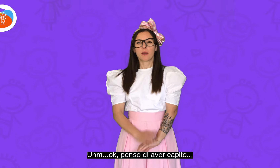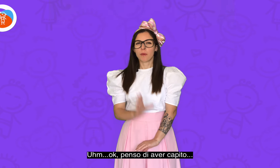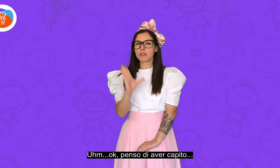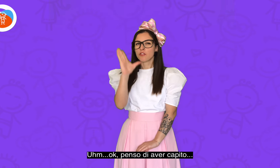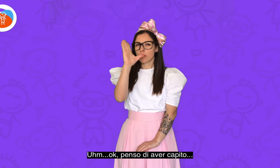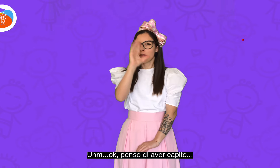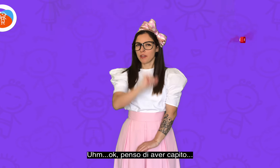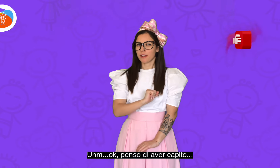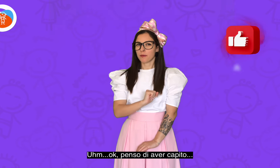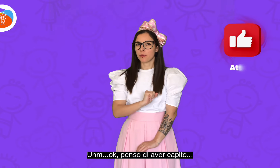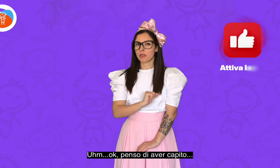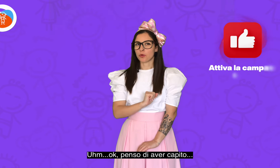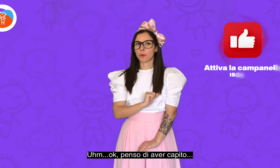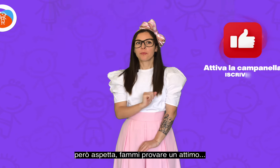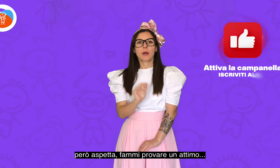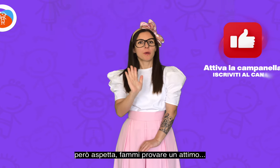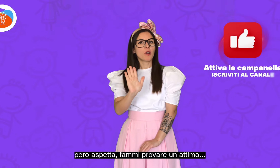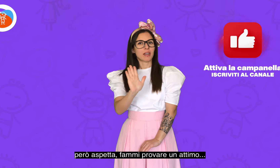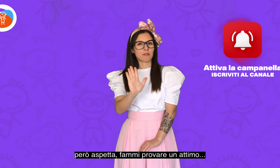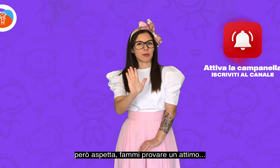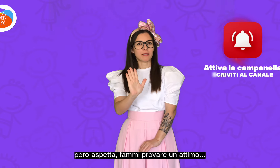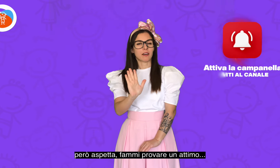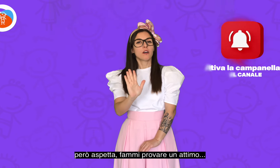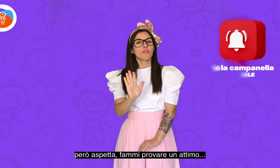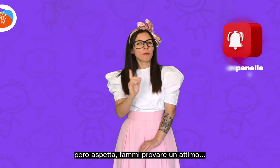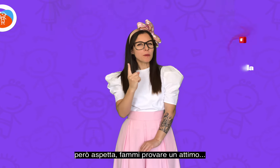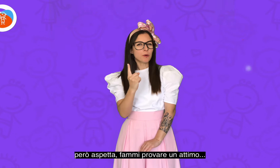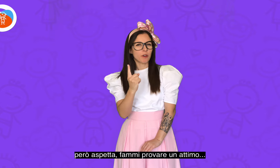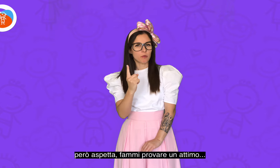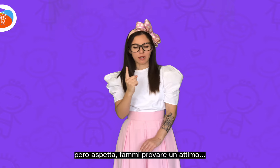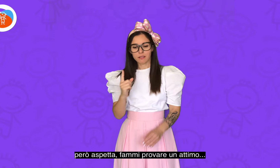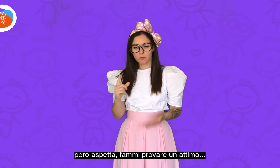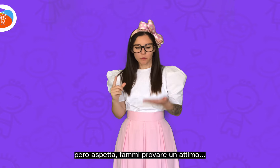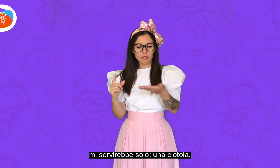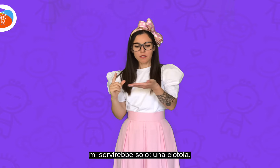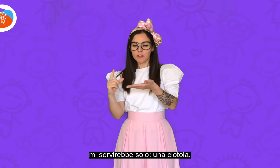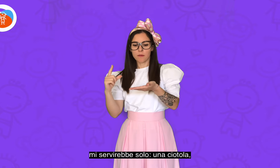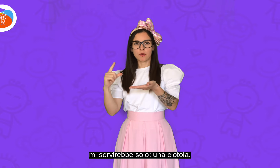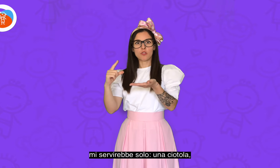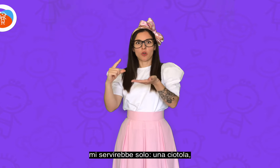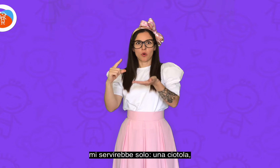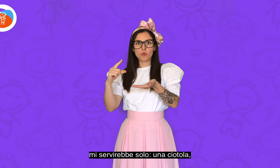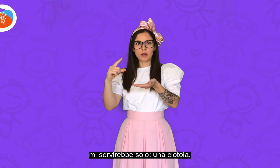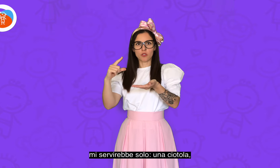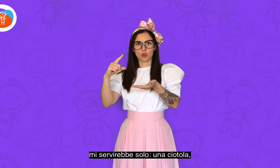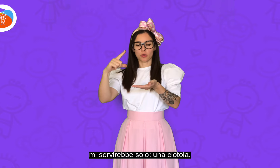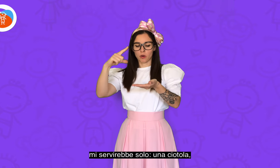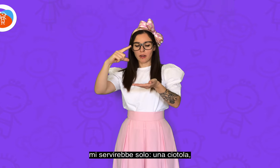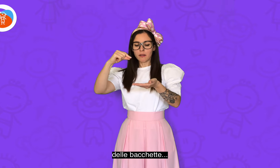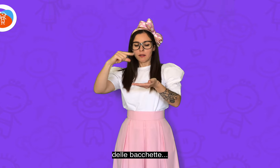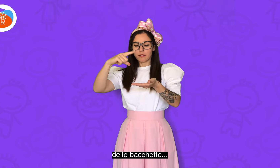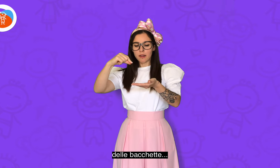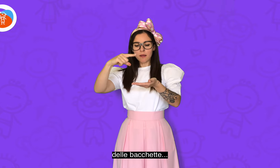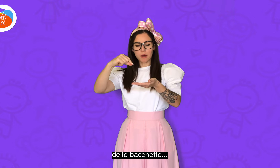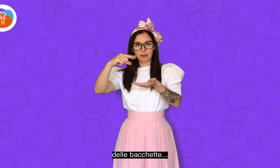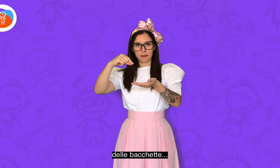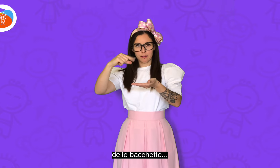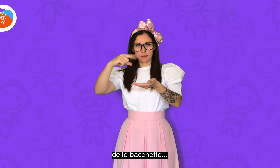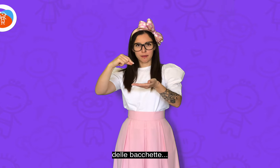Penso di aver capito! Però, aspetta! Fammi provare un attimo! Mi servirebbe solo una ciotola delle bacchette!